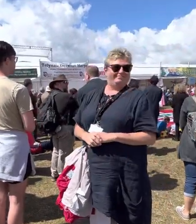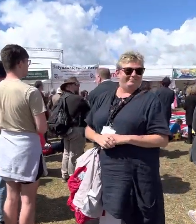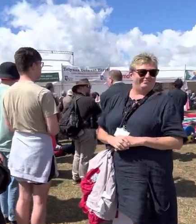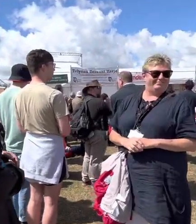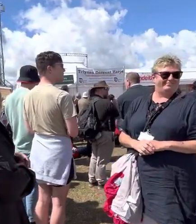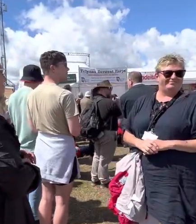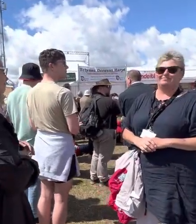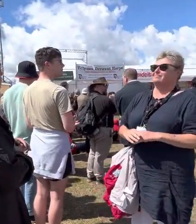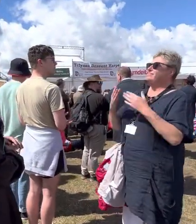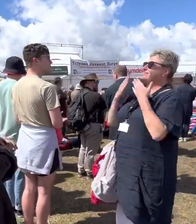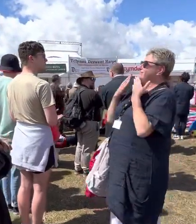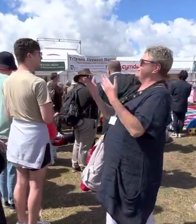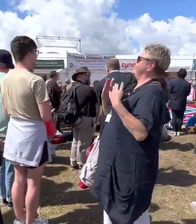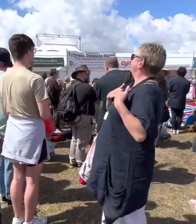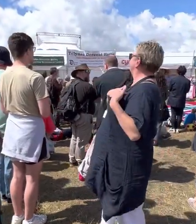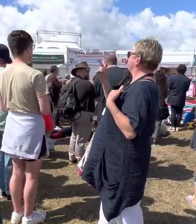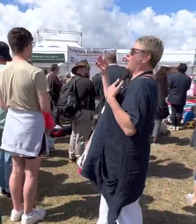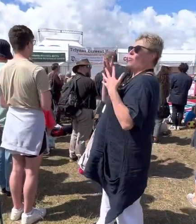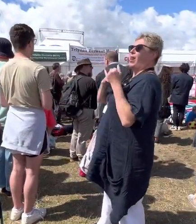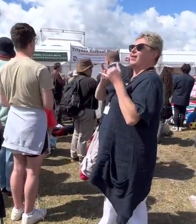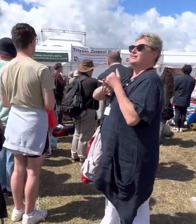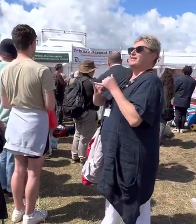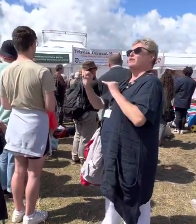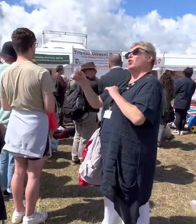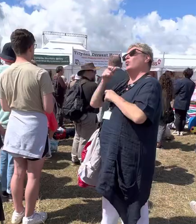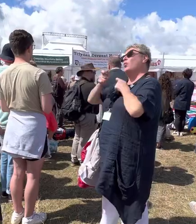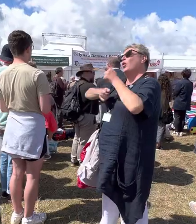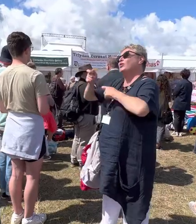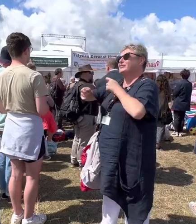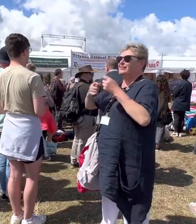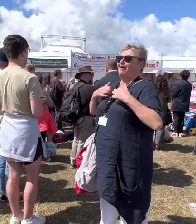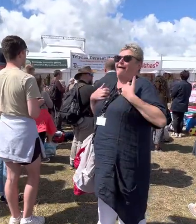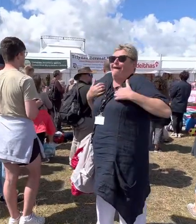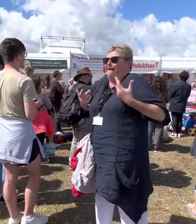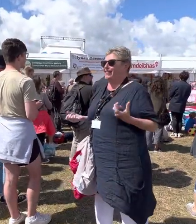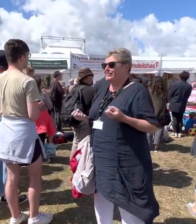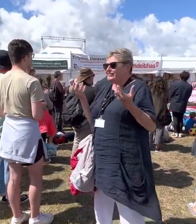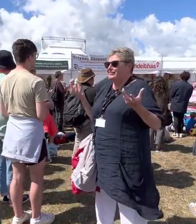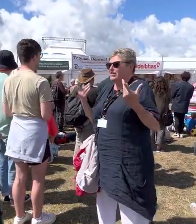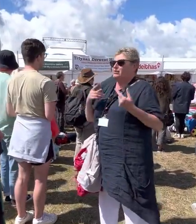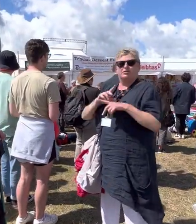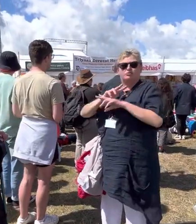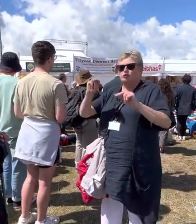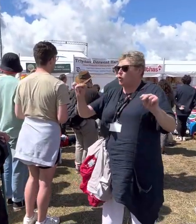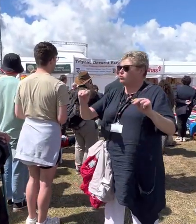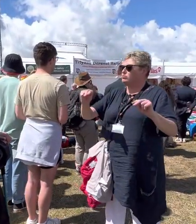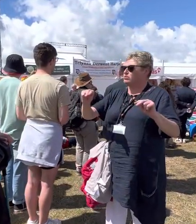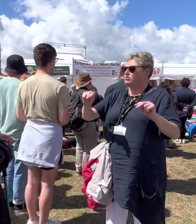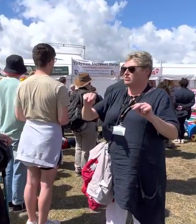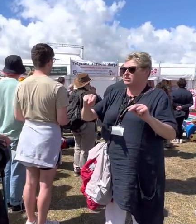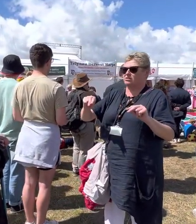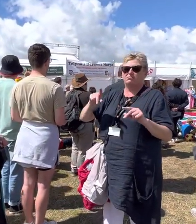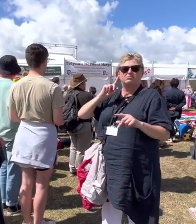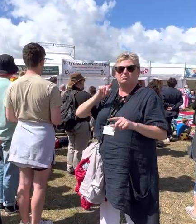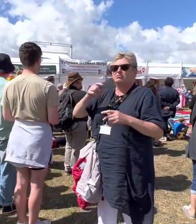Diolch o galon i chdi, Wallace, am dy eiriau ysbrydoledig. Peidiwch a gwasgaru, mi fyddwn ni mewn chydig o funudau